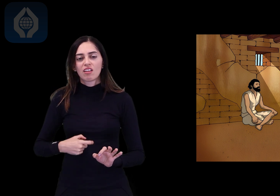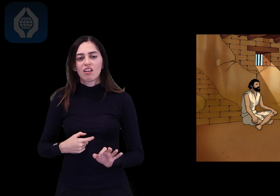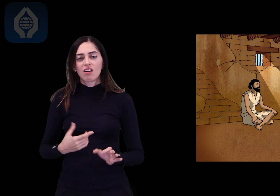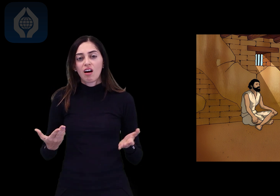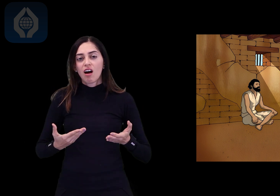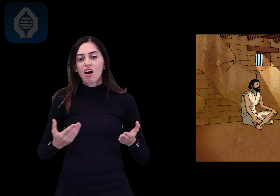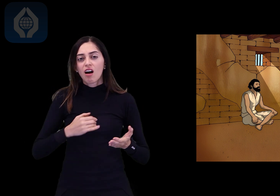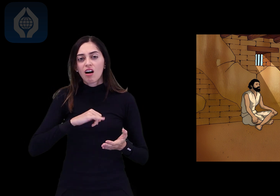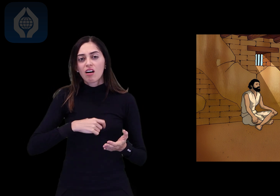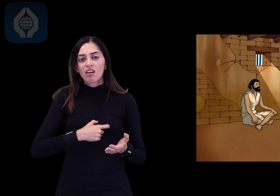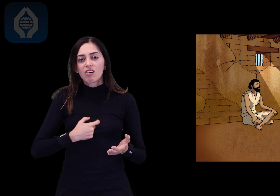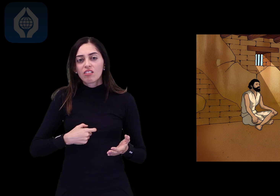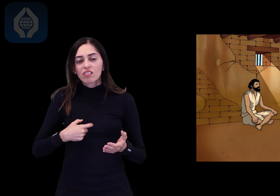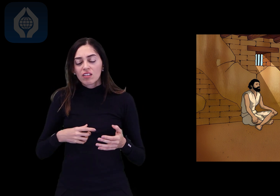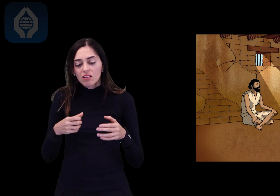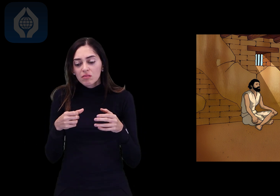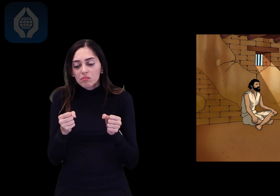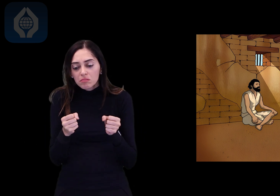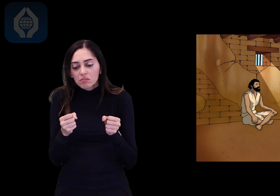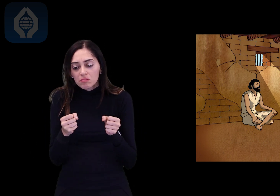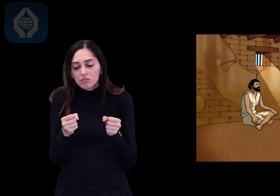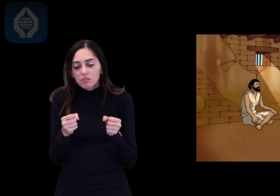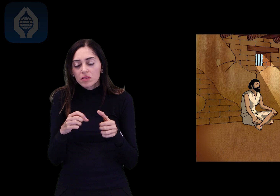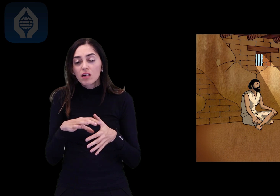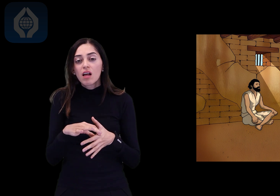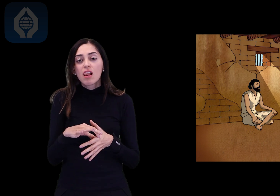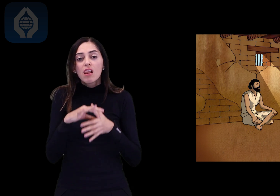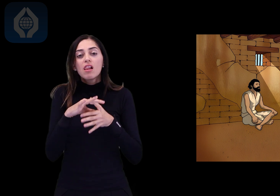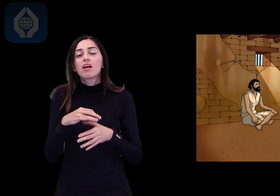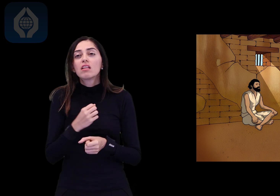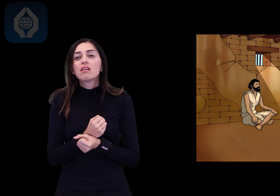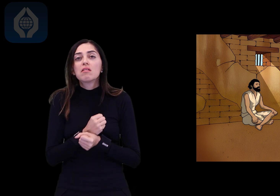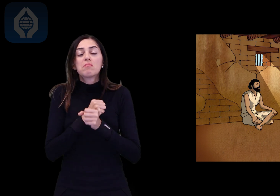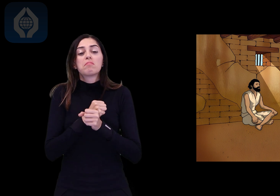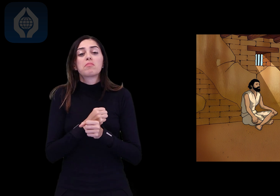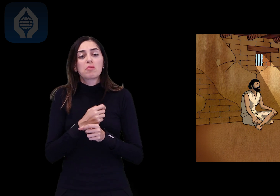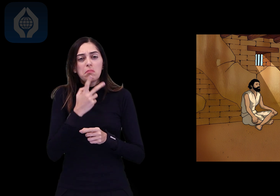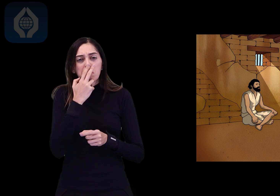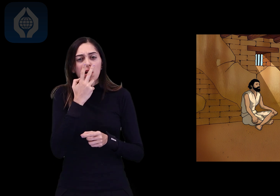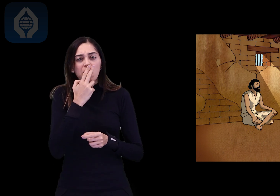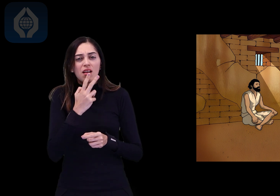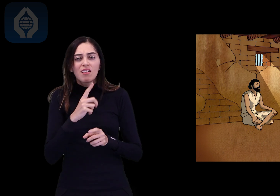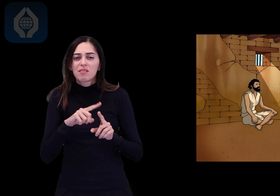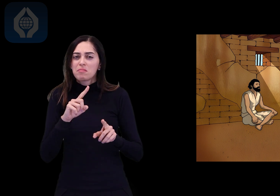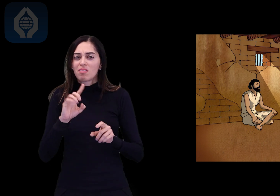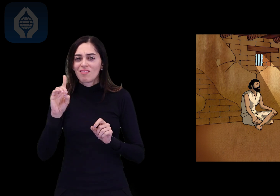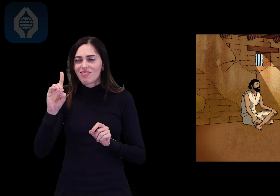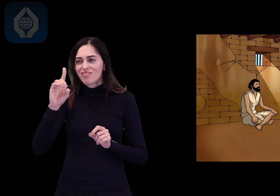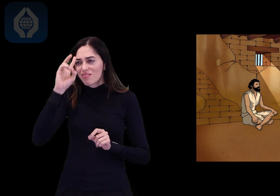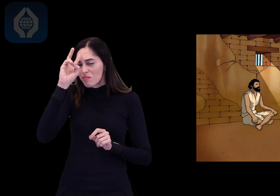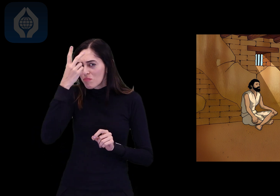prisão, parecia impossível que um dia se tornasse o líder e o governador de sua família. Mas Deus nunca